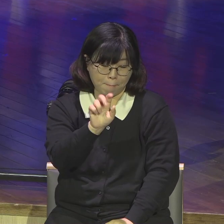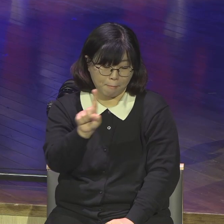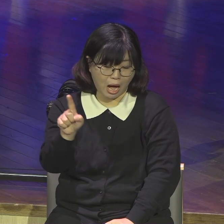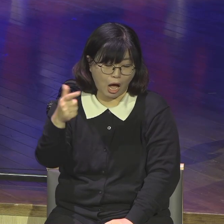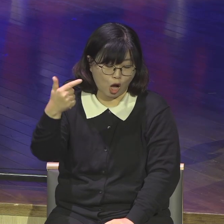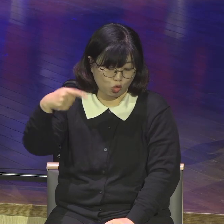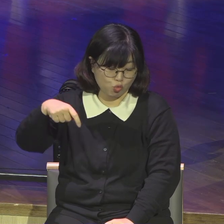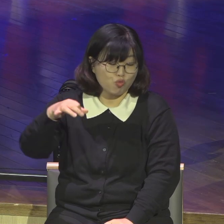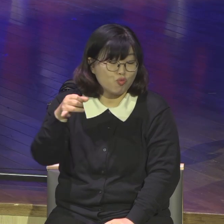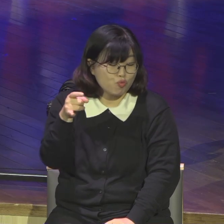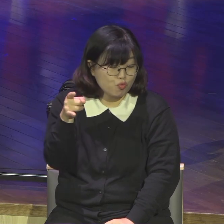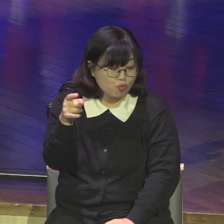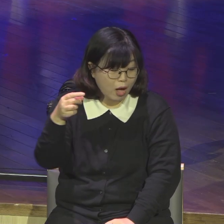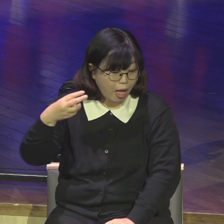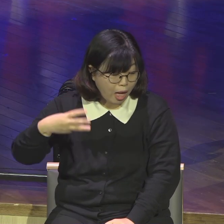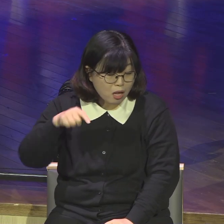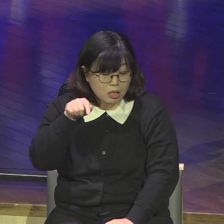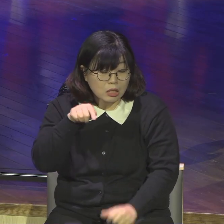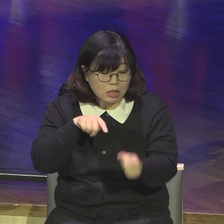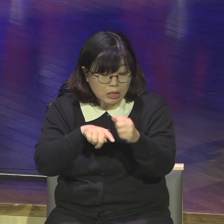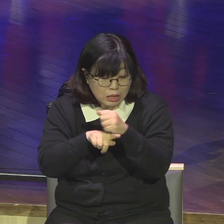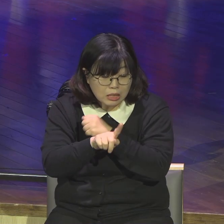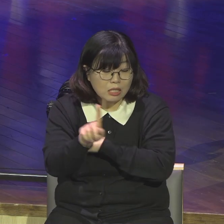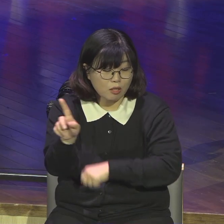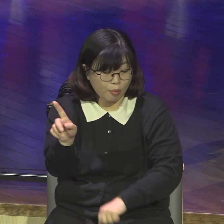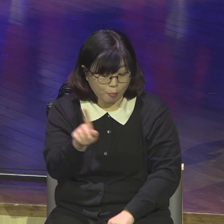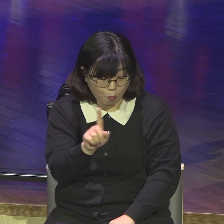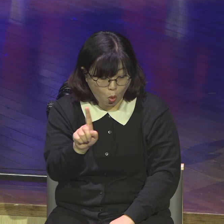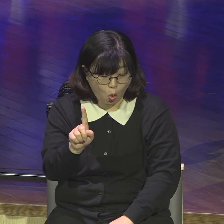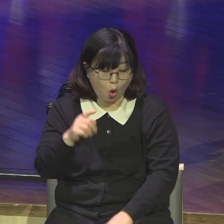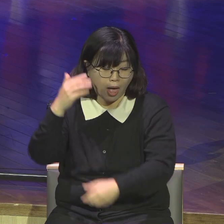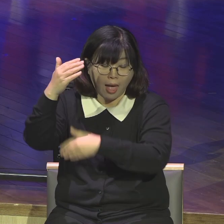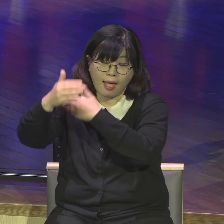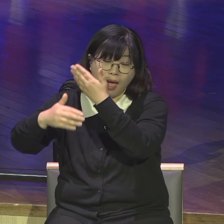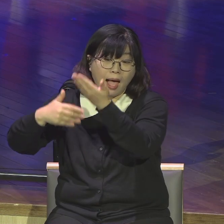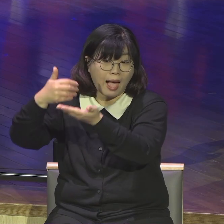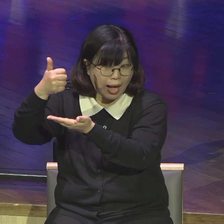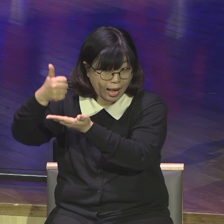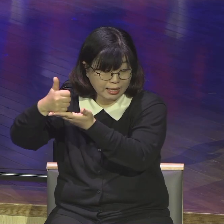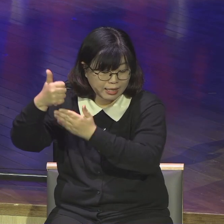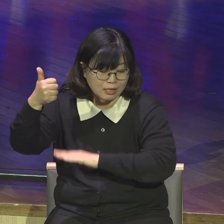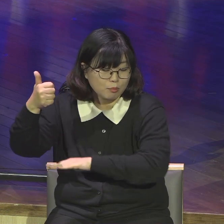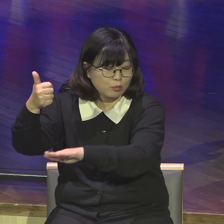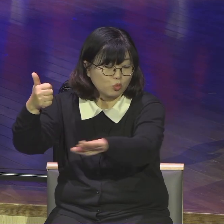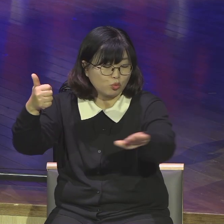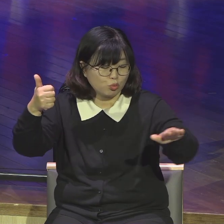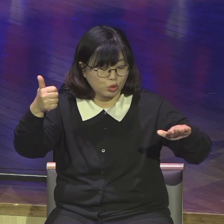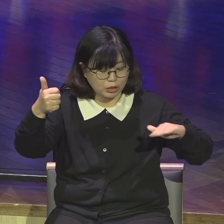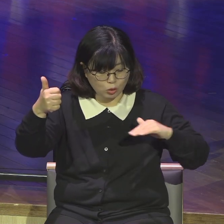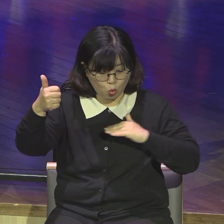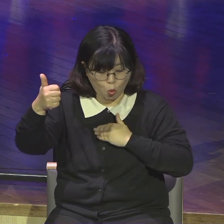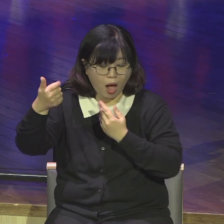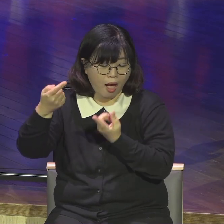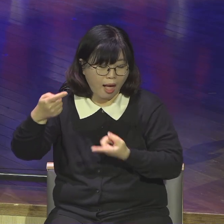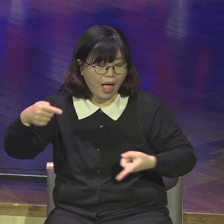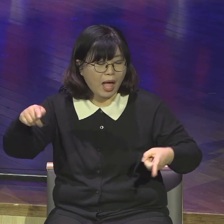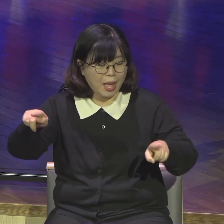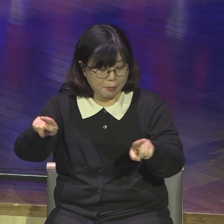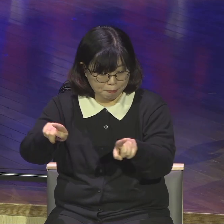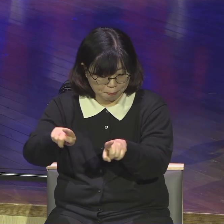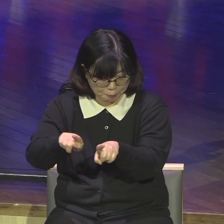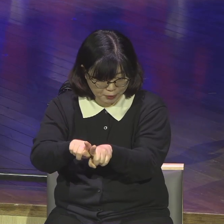이름을 마누엘이 하리라 하셨으니 이를 번역한